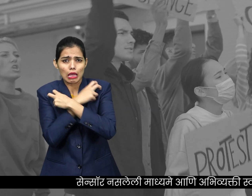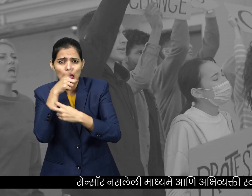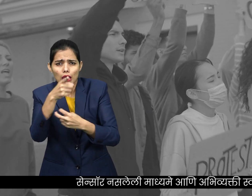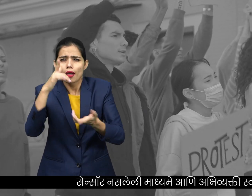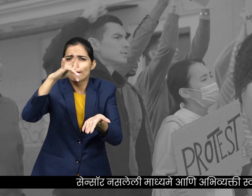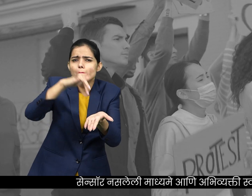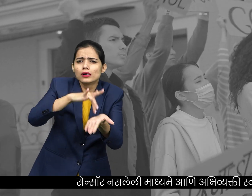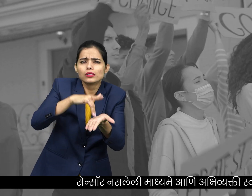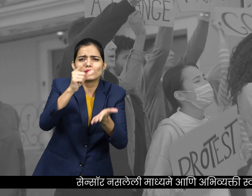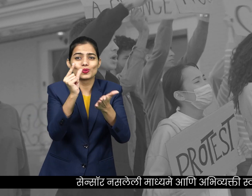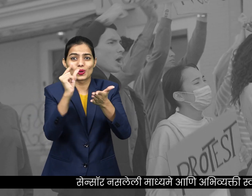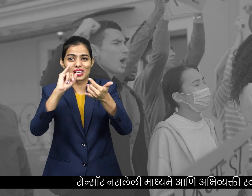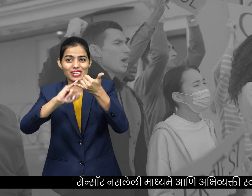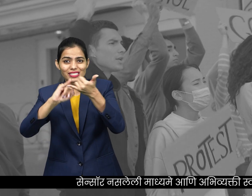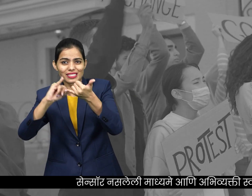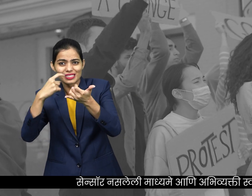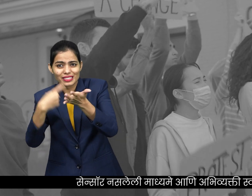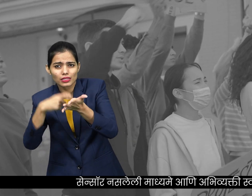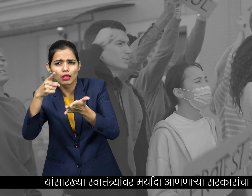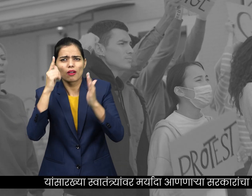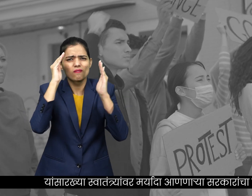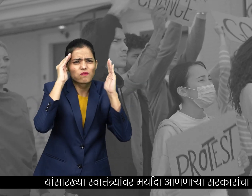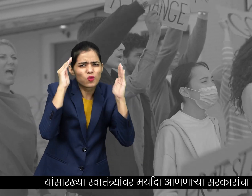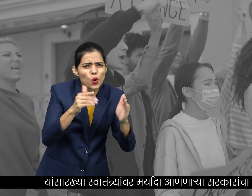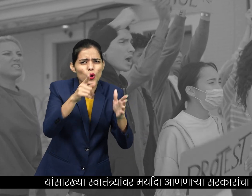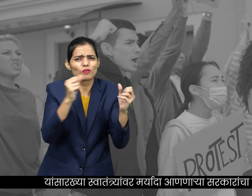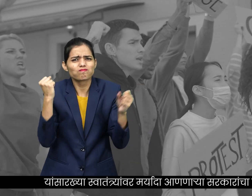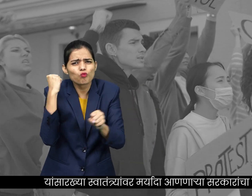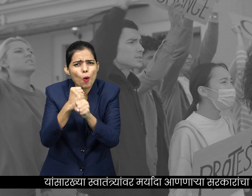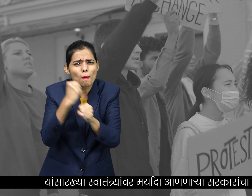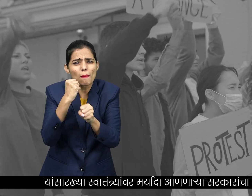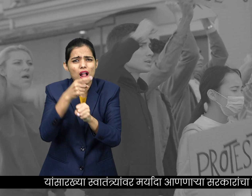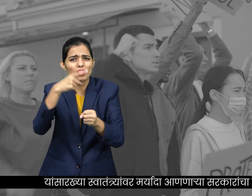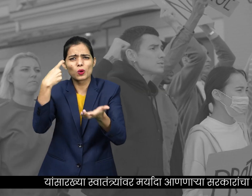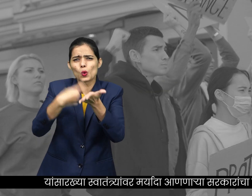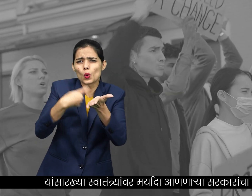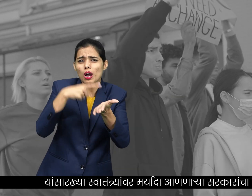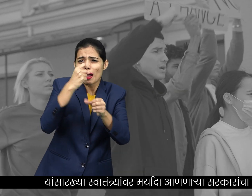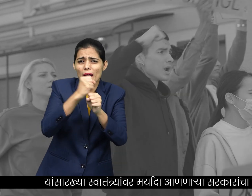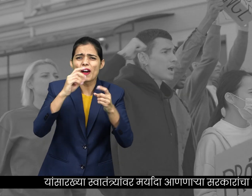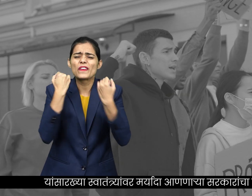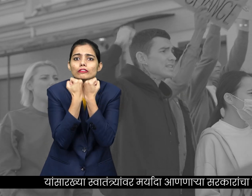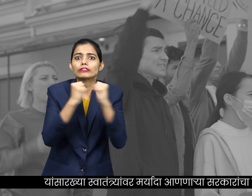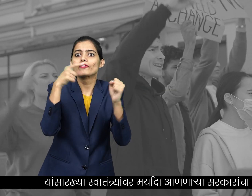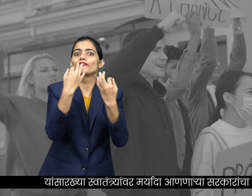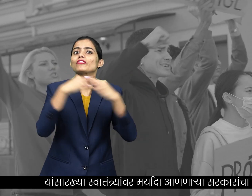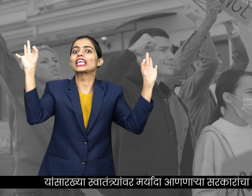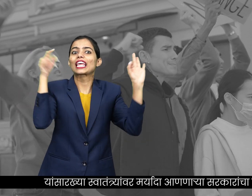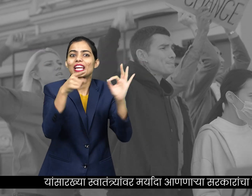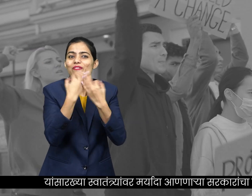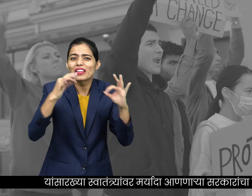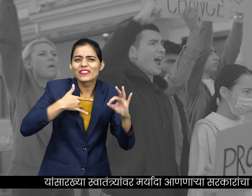सेन्सॉर नसलेली माध्यमं आणि अभिव्यक्ती स्वातंत्र्य यांसारख्या स्वातंत्र्यावर मर्यादा आणणाऱ्या सरकारांचा सामना